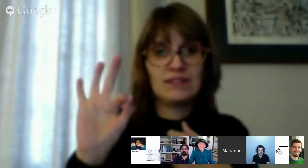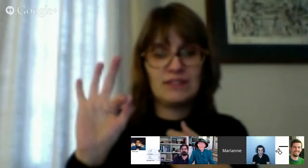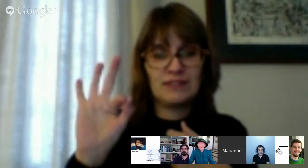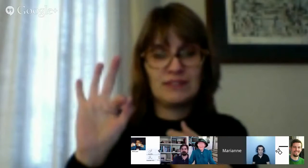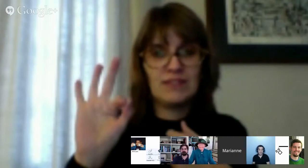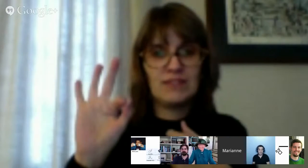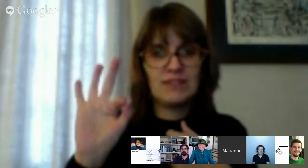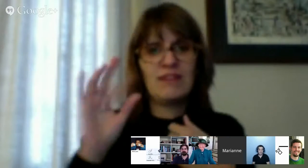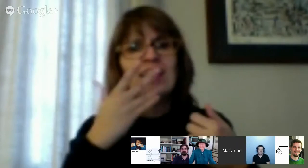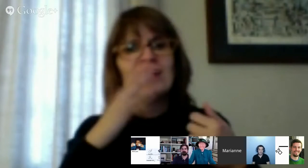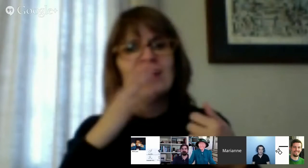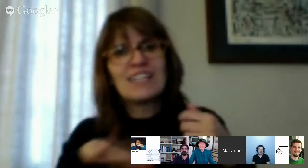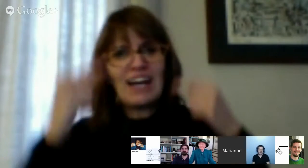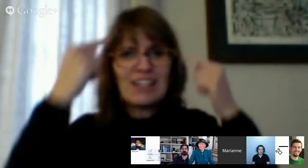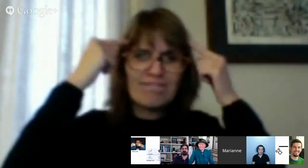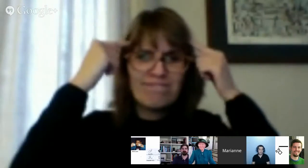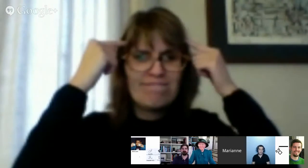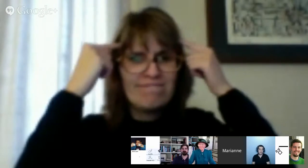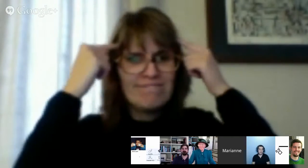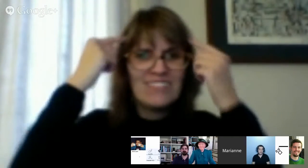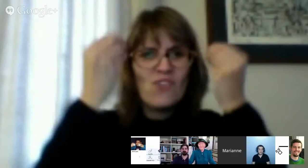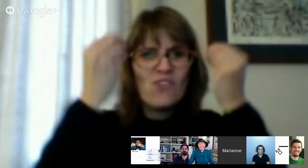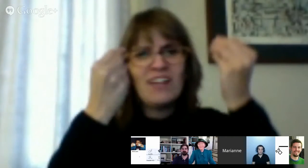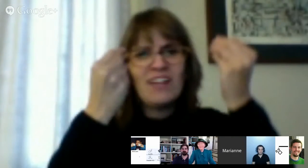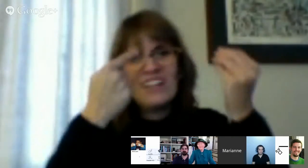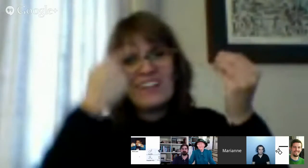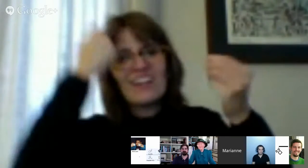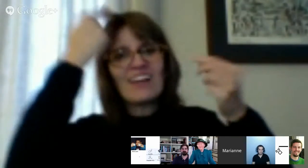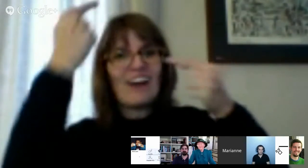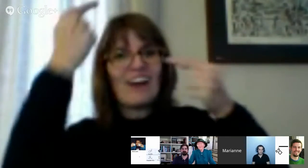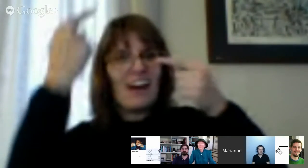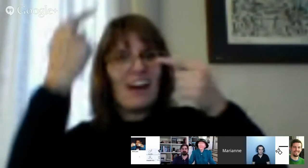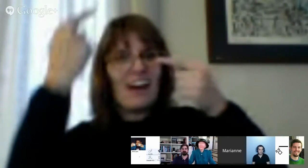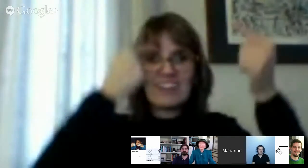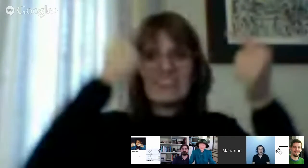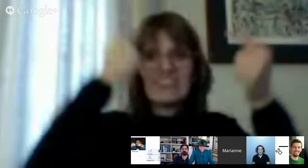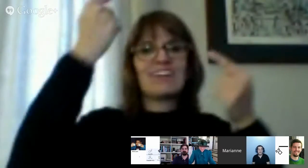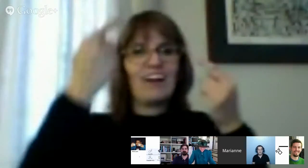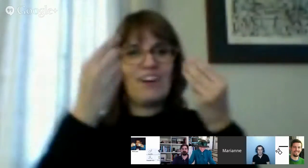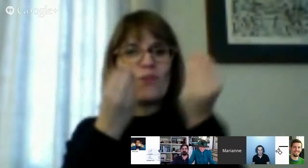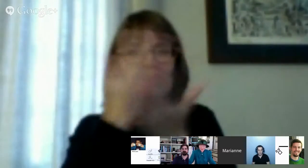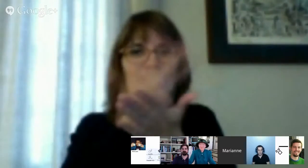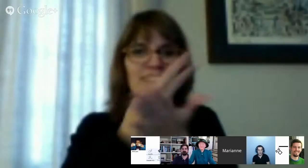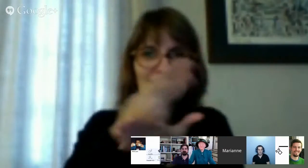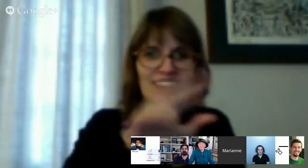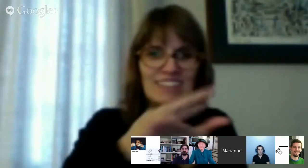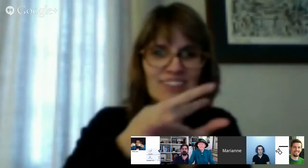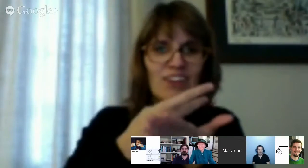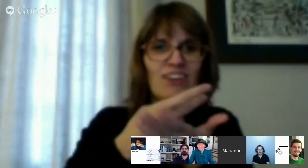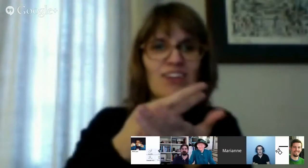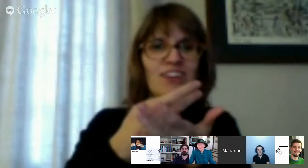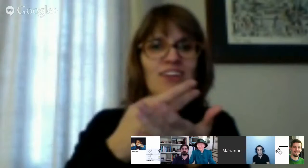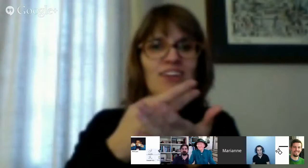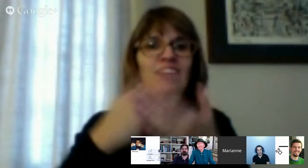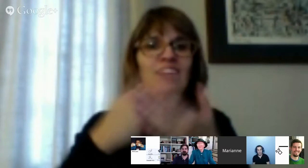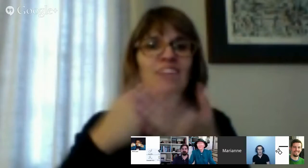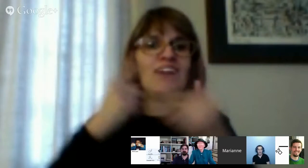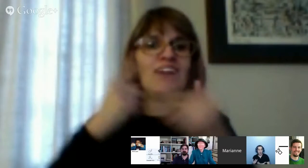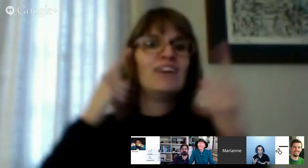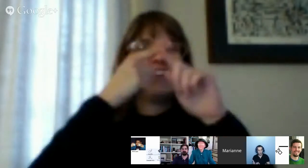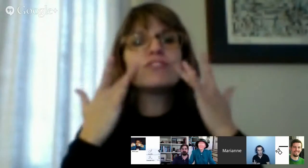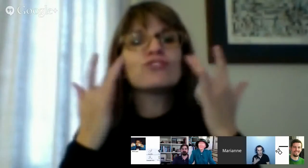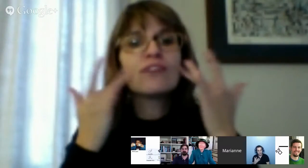francês e nem desenhos. Elas tinham que criar